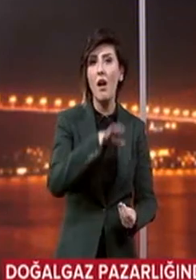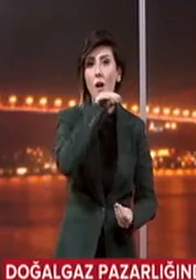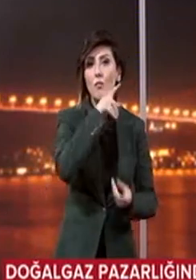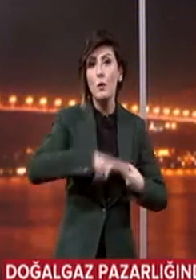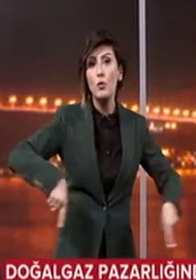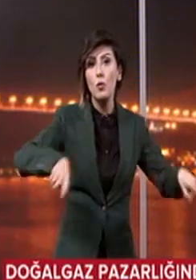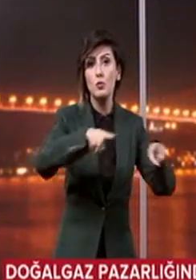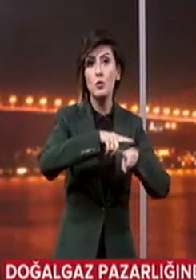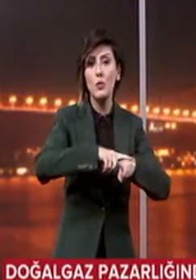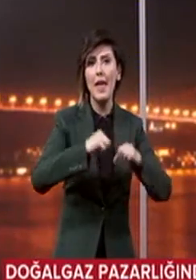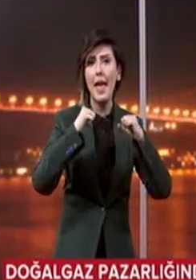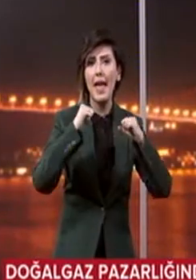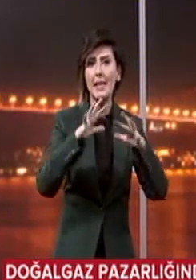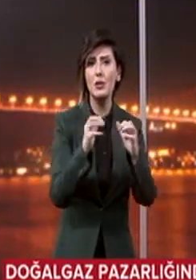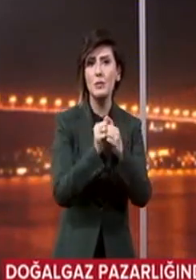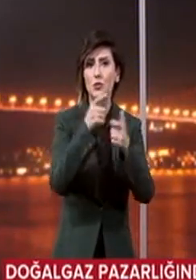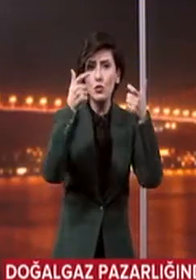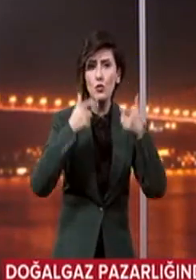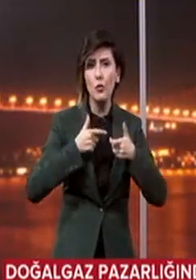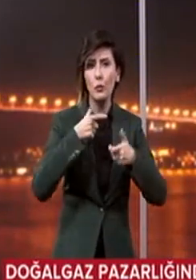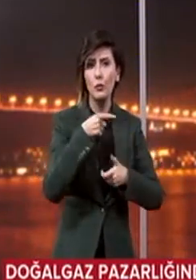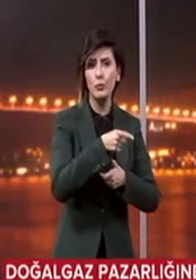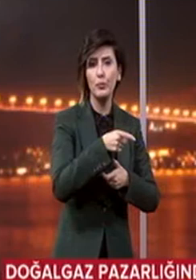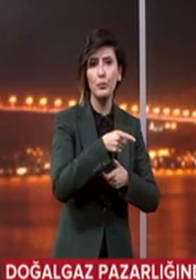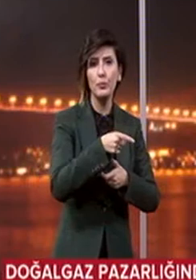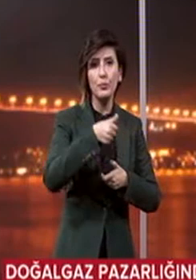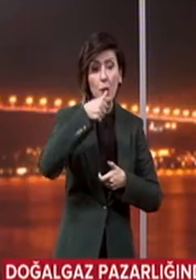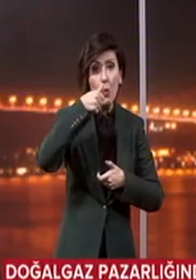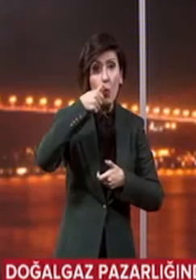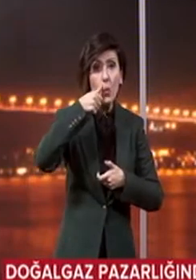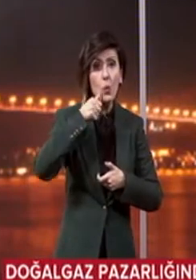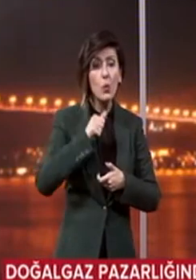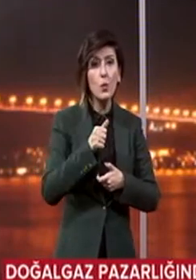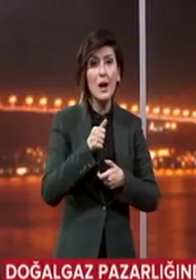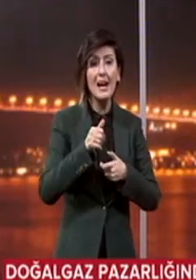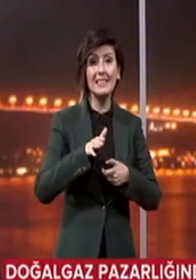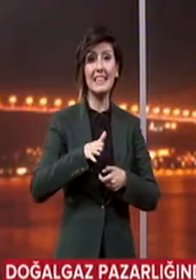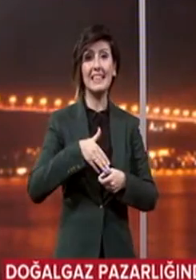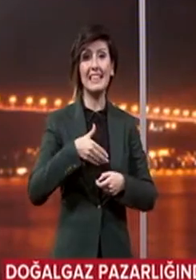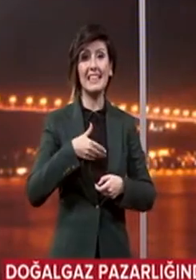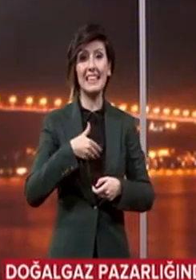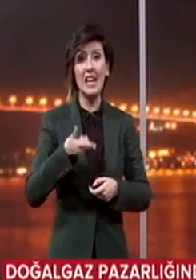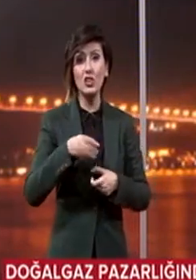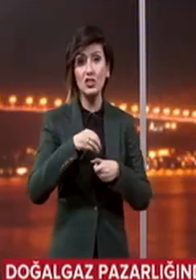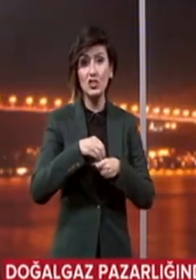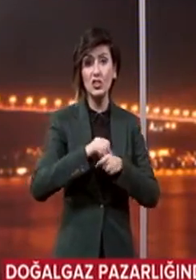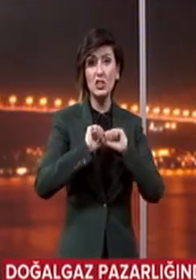Avrupa Komisyonu'nun Enerji Birliği'nden sorumlu üyesi Maros Sefcoviks, Ukrayna'nın arz ihtiyacı için kış paketinin